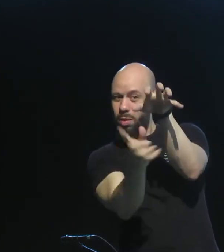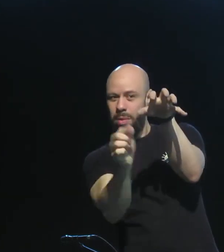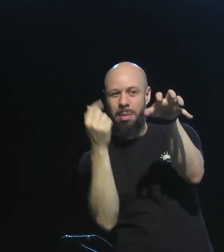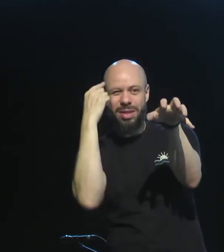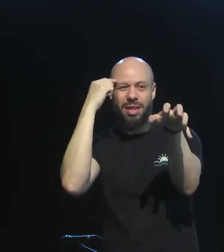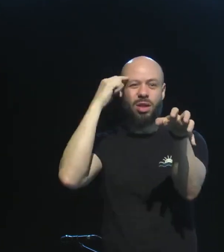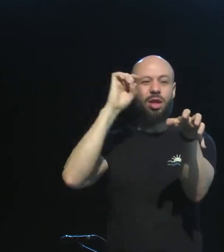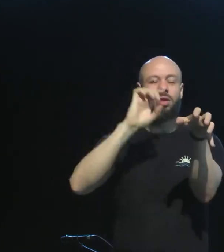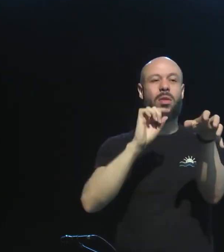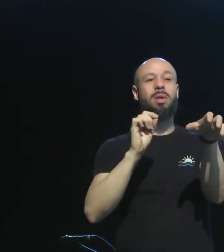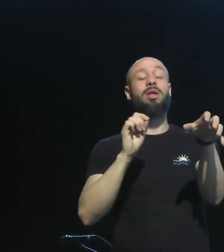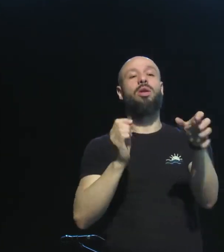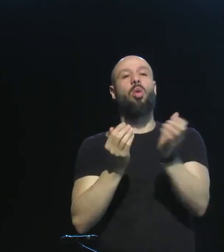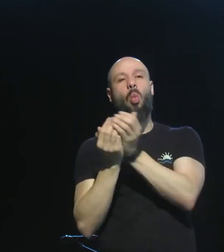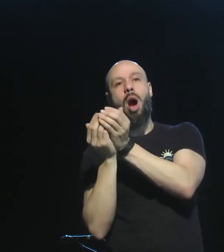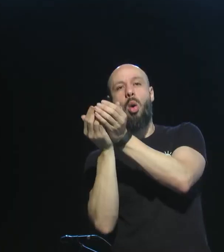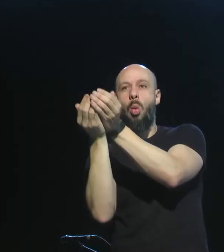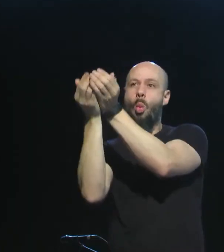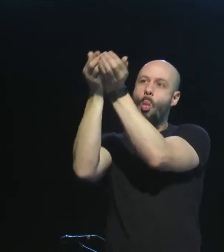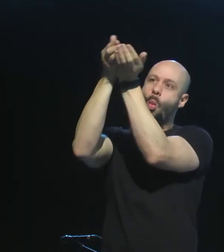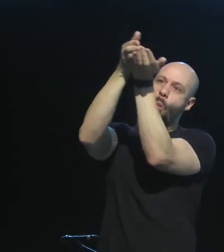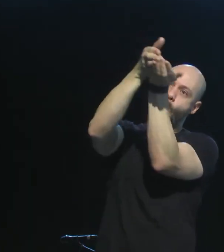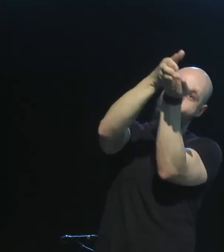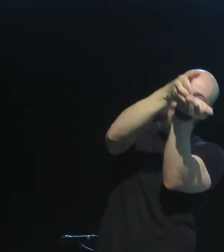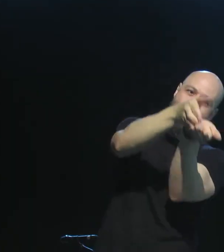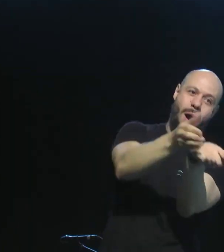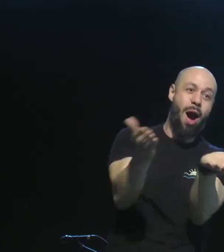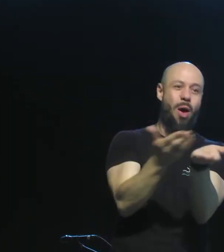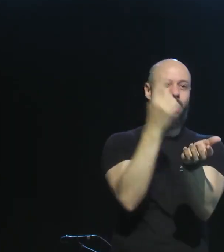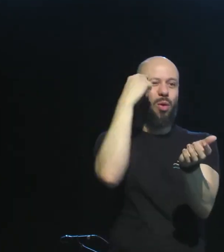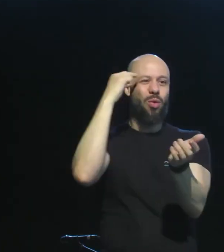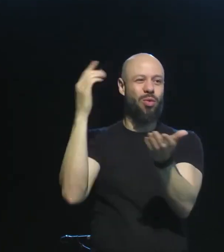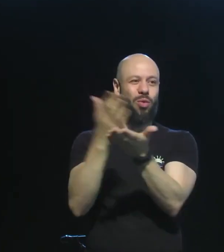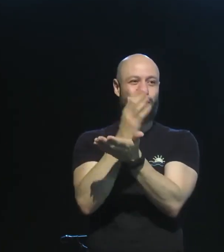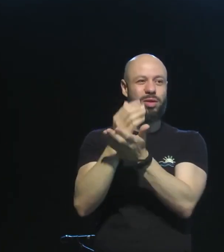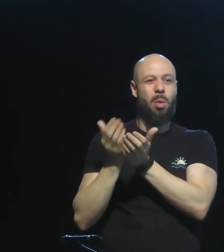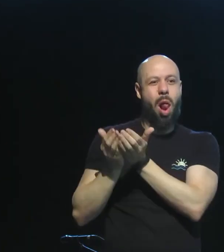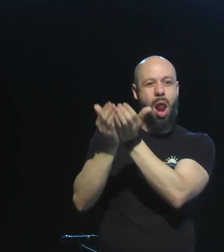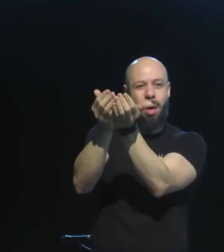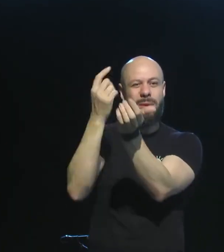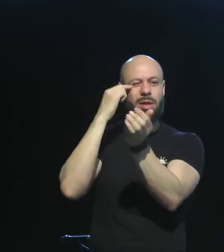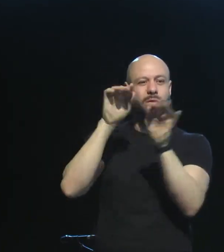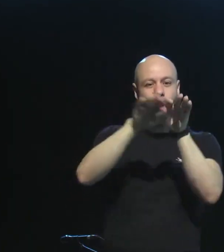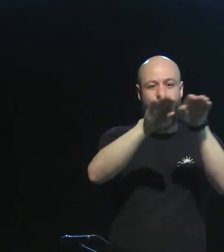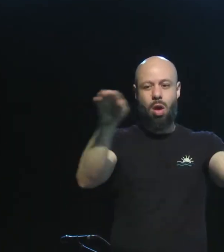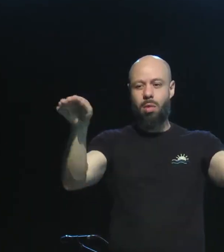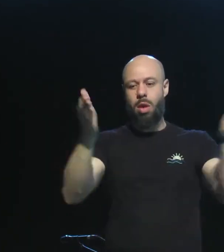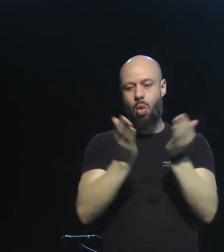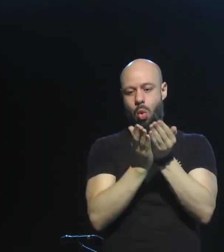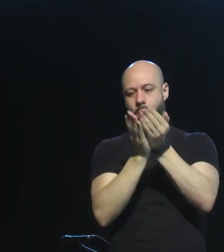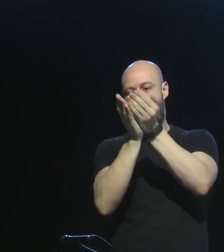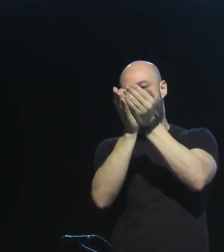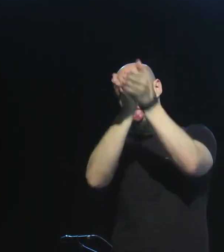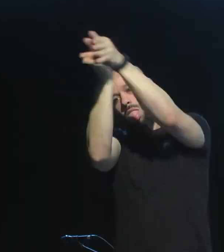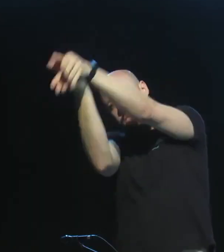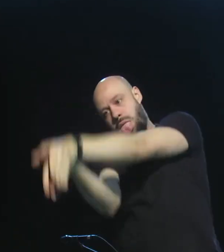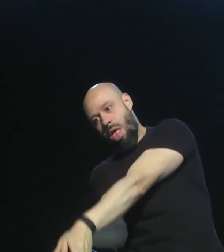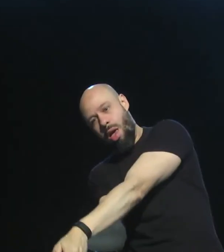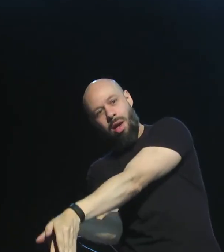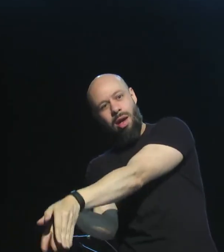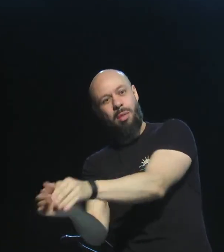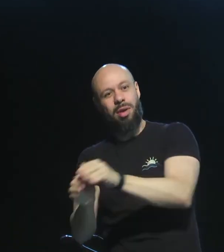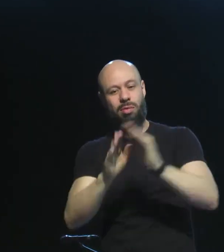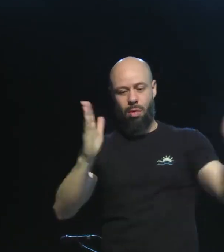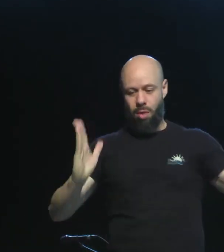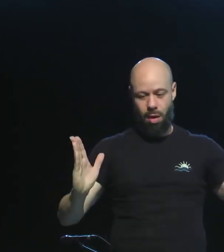grandes navegações, eles tinham medo de chegar na beira do precipício e cair. Todo mundo acreditava